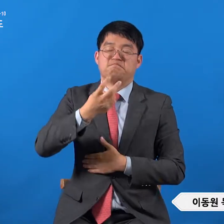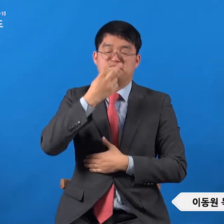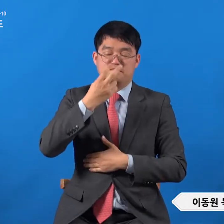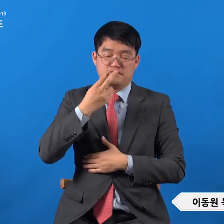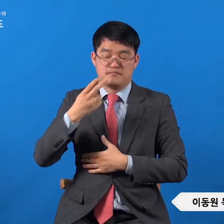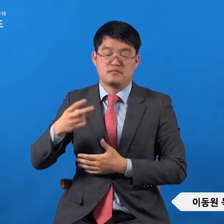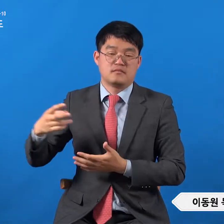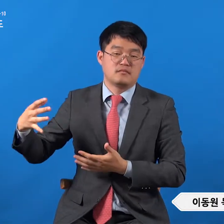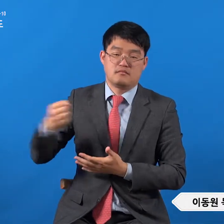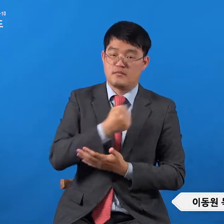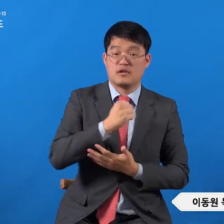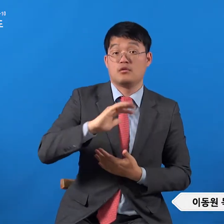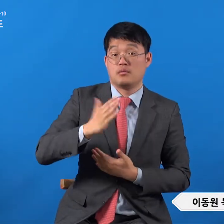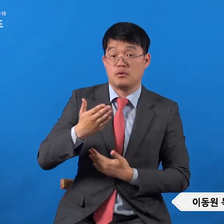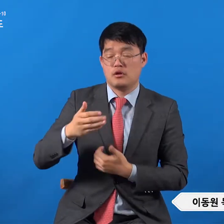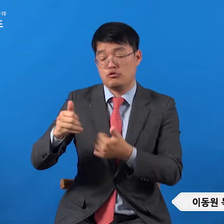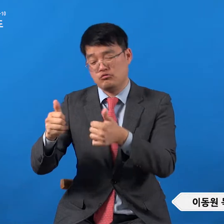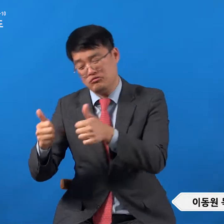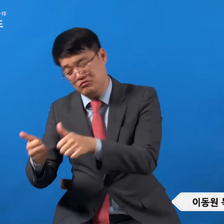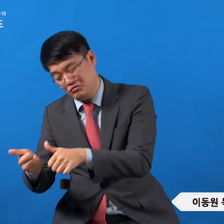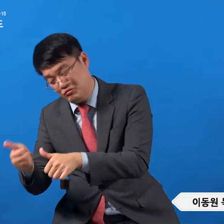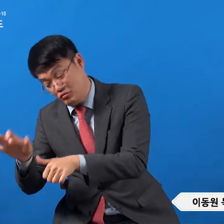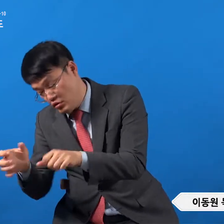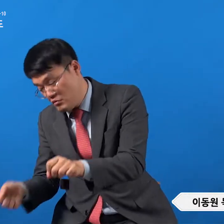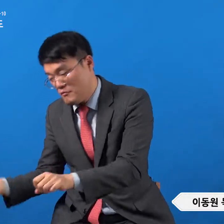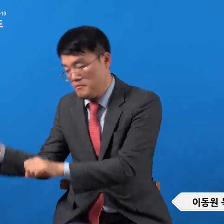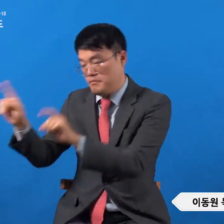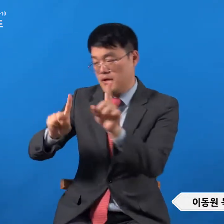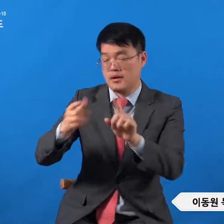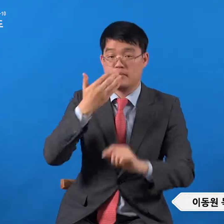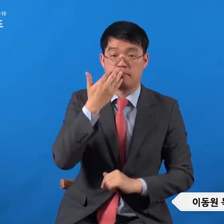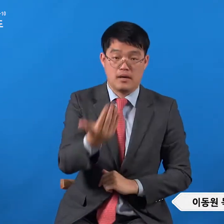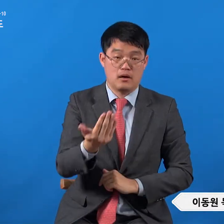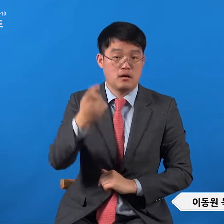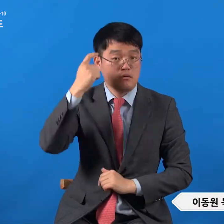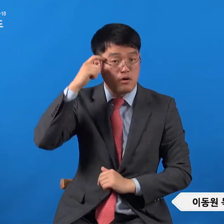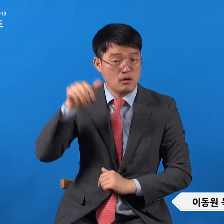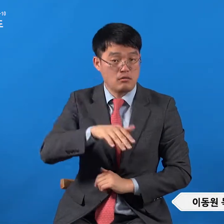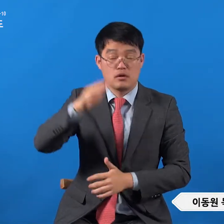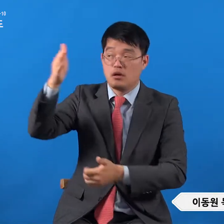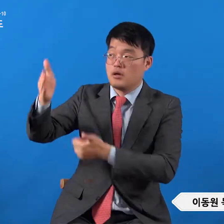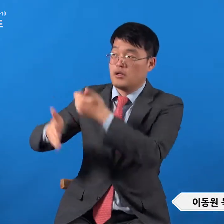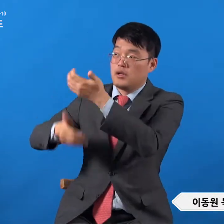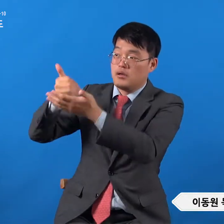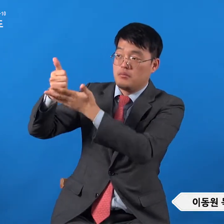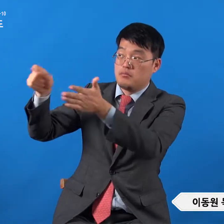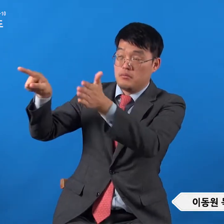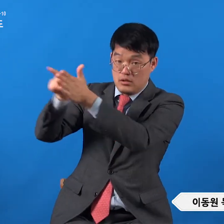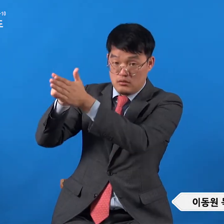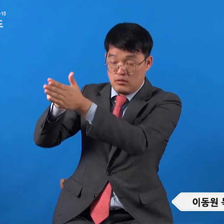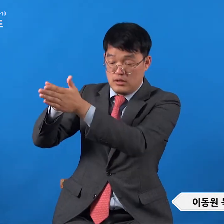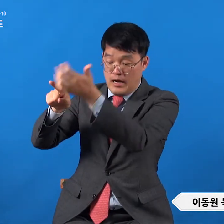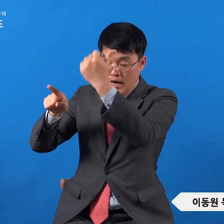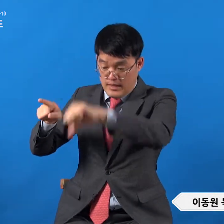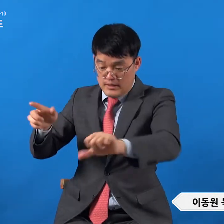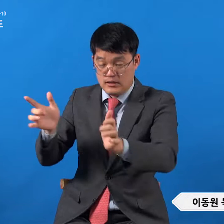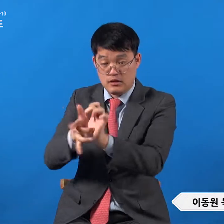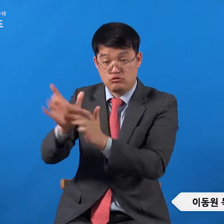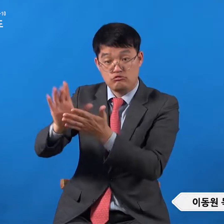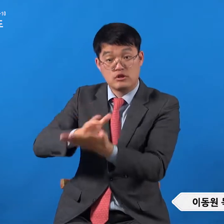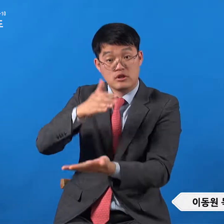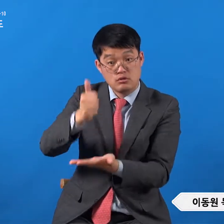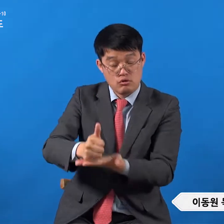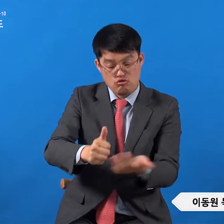것입니다. 그 죽음의 자리가 부활의 자리가 될 것입니다. 왜냐하면 우리가 믿는 하나님, 그 하나님은 예수